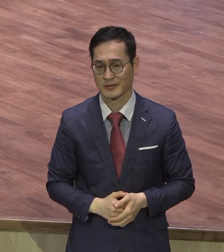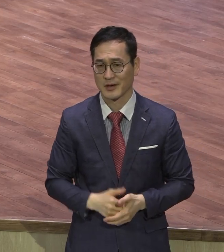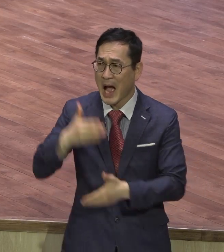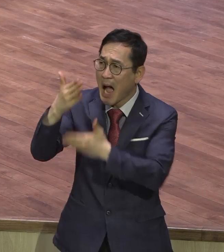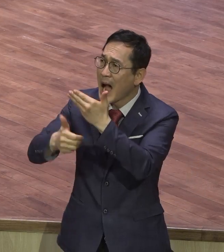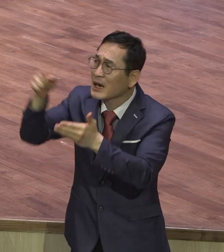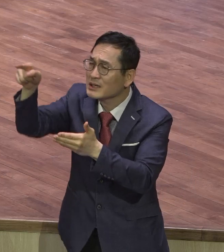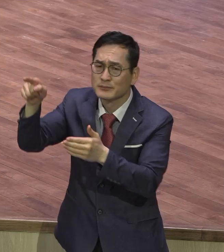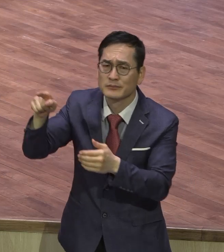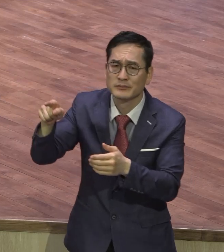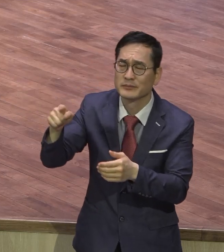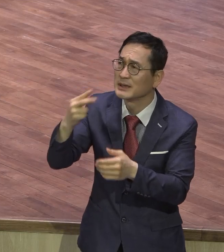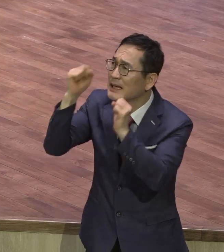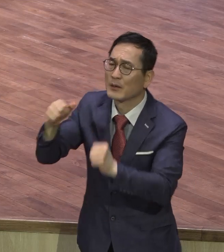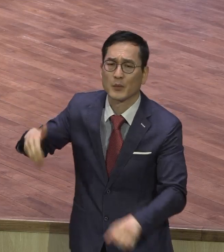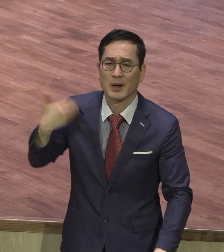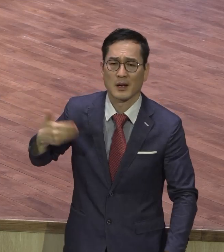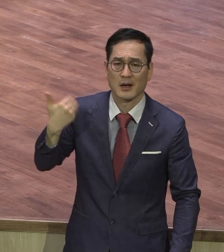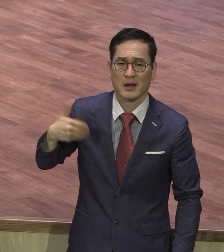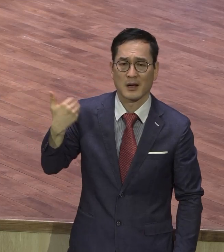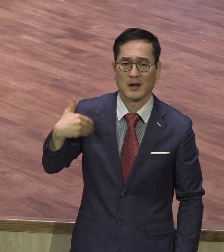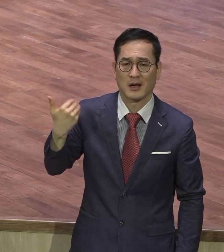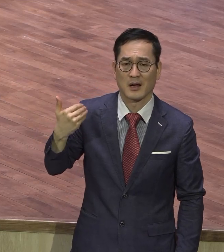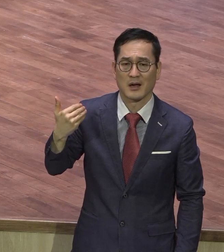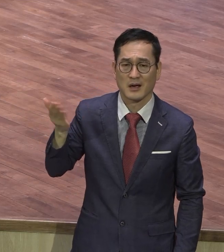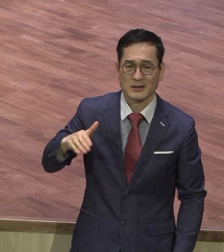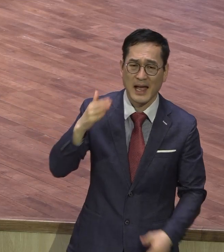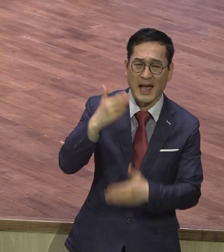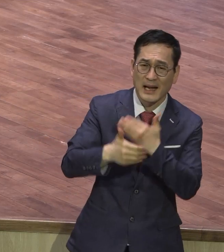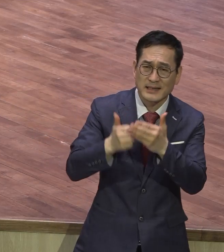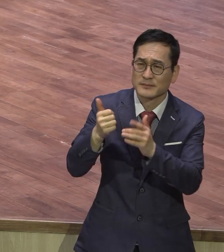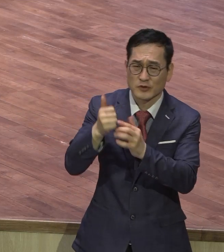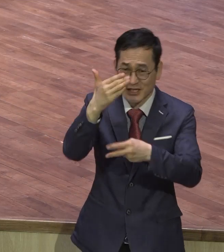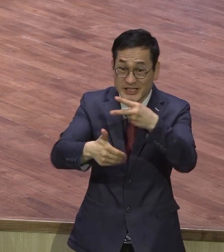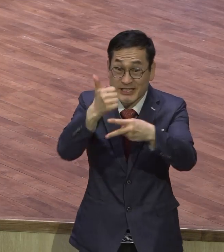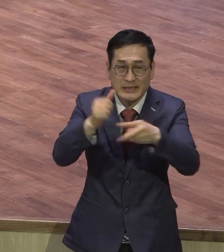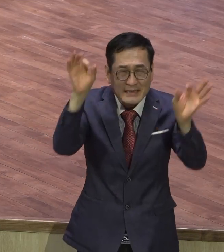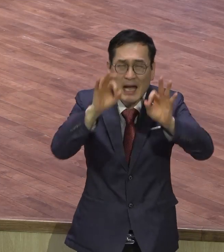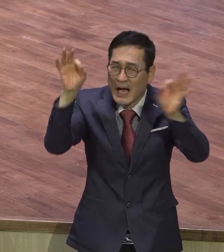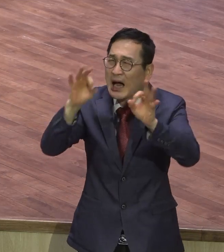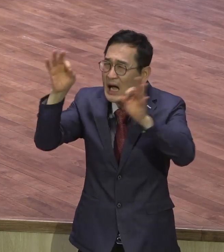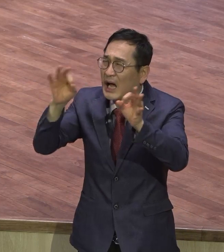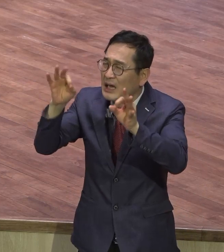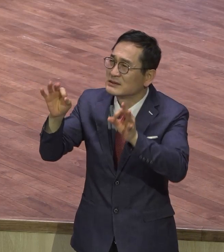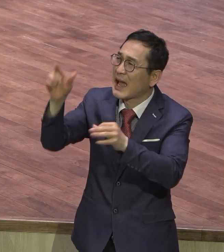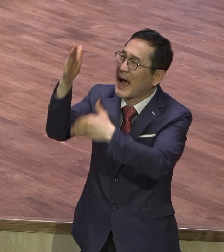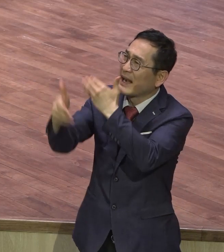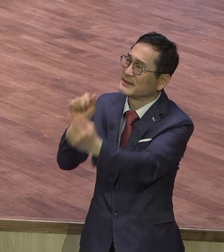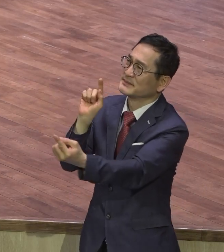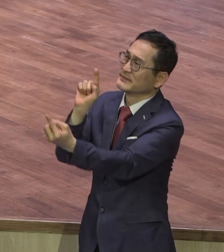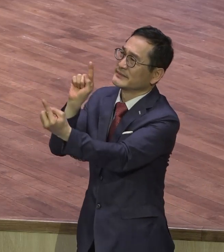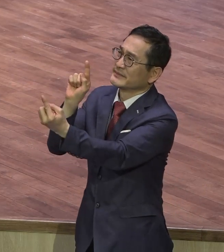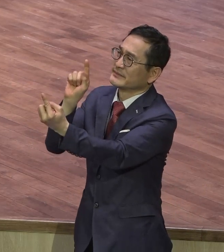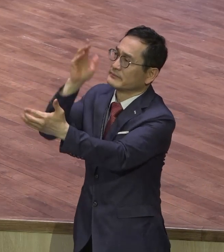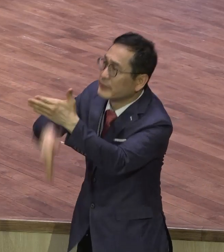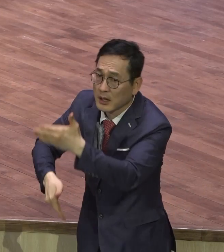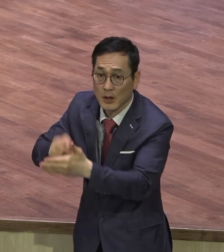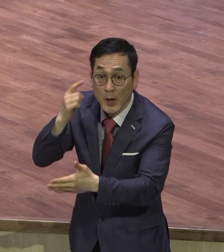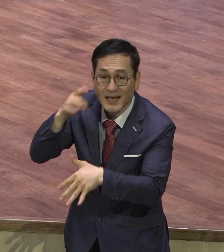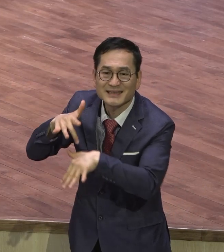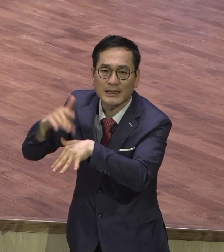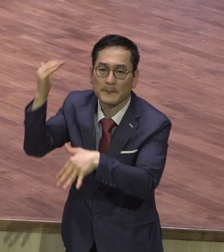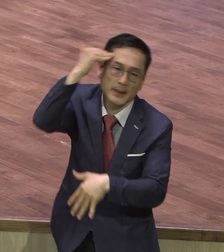하나님은 떠난 인간의 배후에 누가 있어요? 사단이 있습니다. 이 사단이 영적 조종하며 겸허하게 사람을 다 속이는데 그게